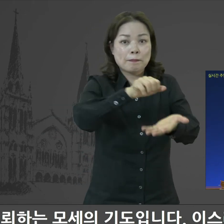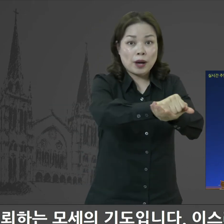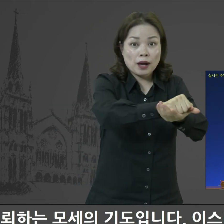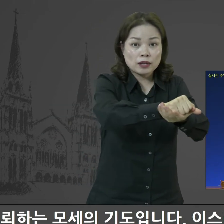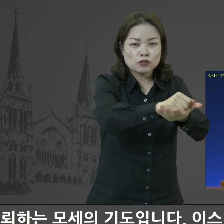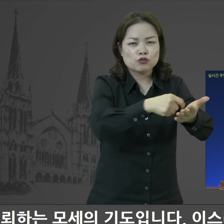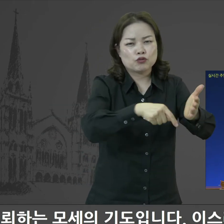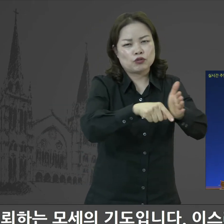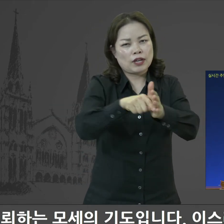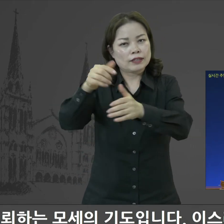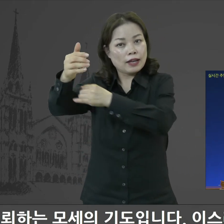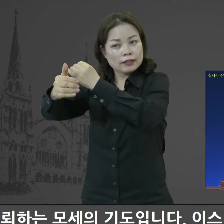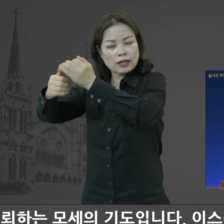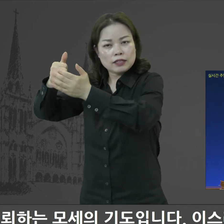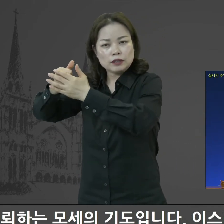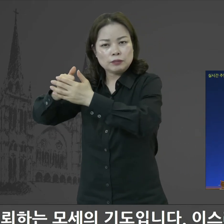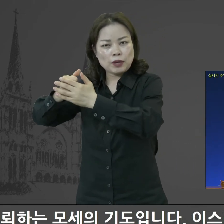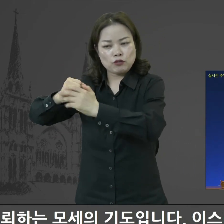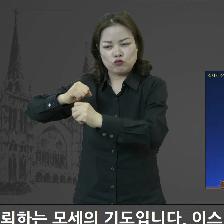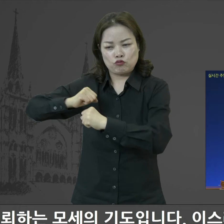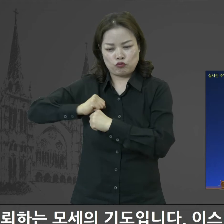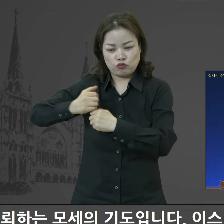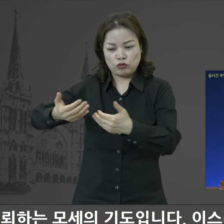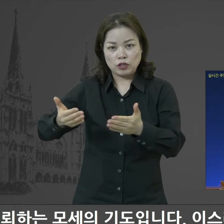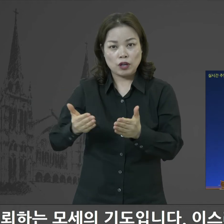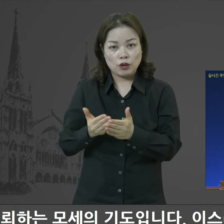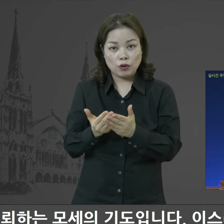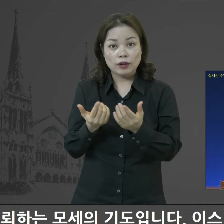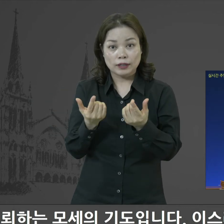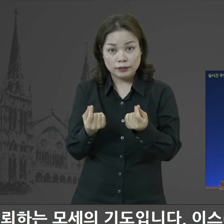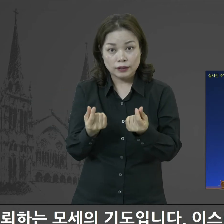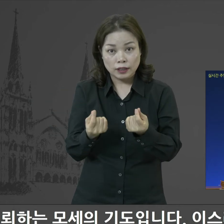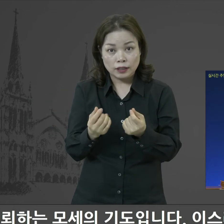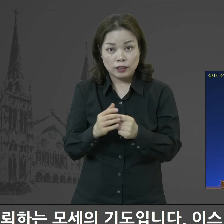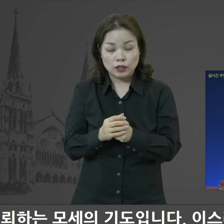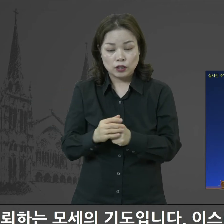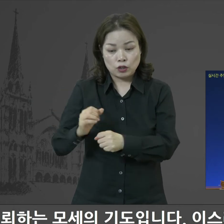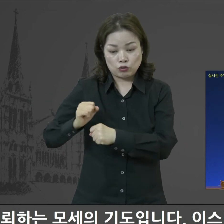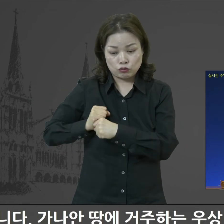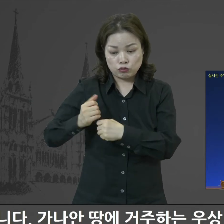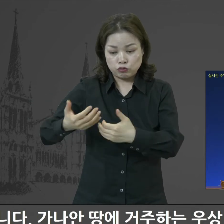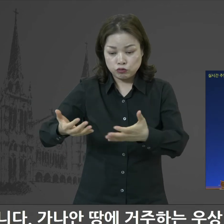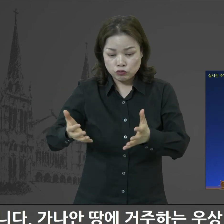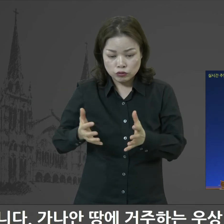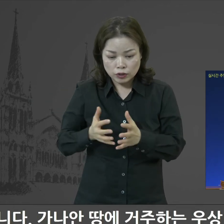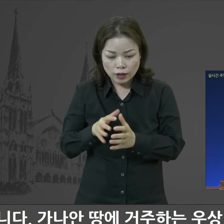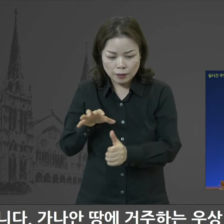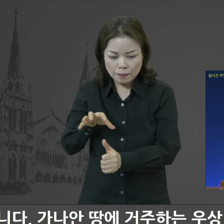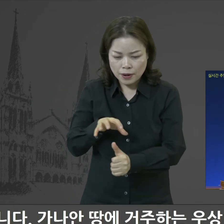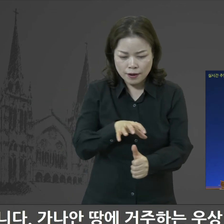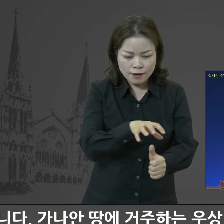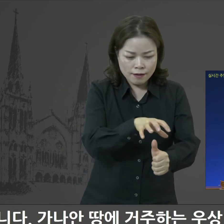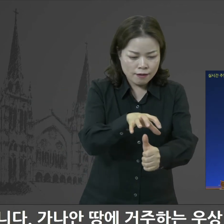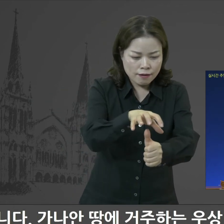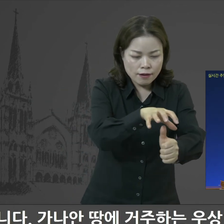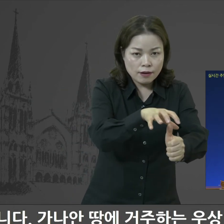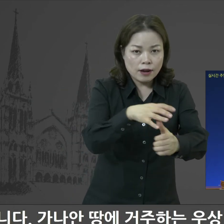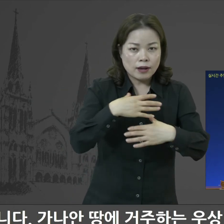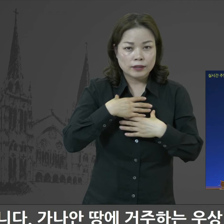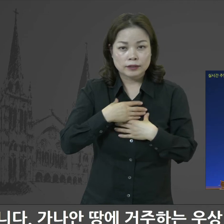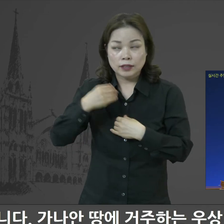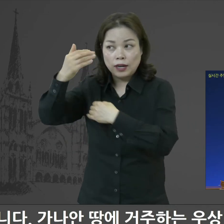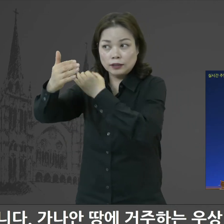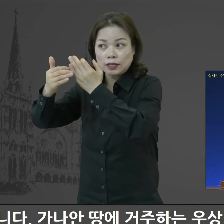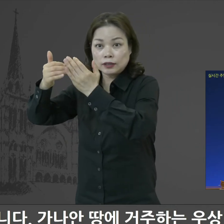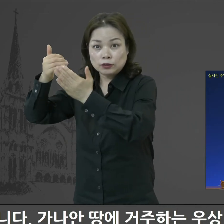가는 하나님의 군대였습니다. 그렇게 모세는 그 군대를 통솔하면서 안전을 도모하시는